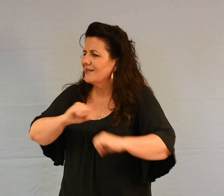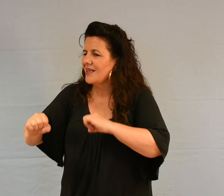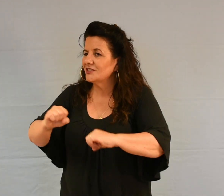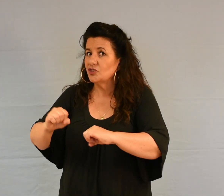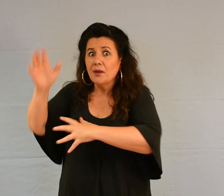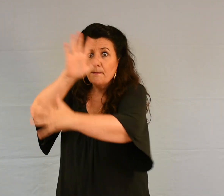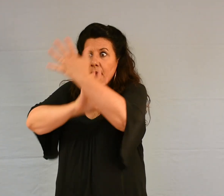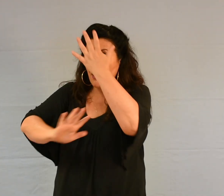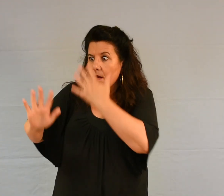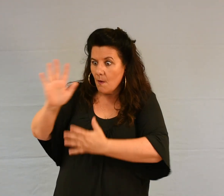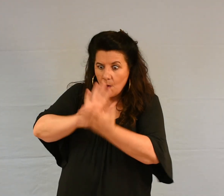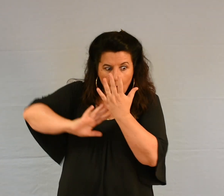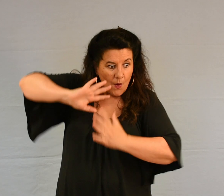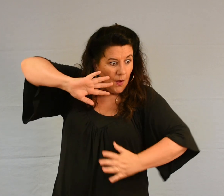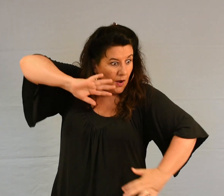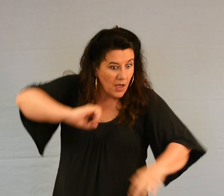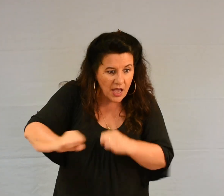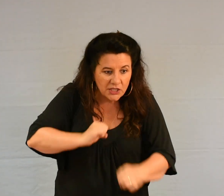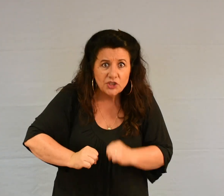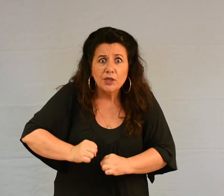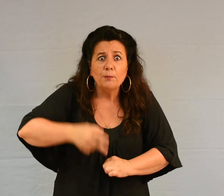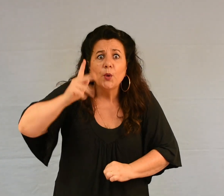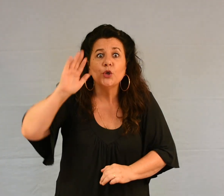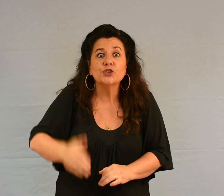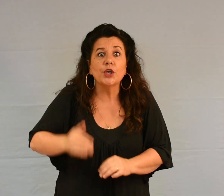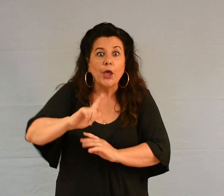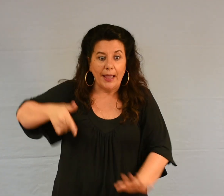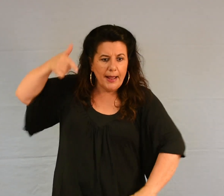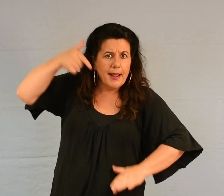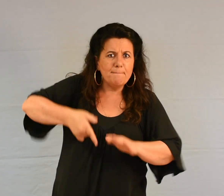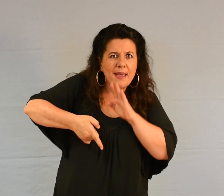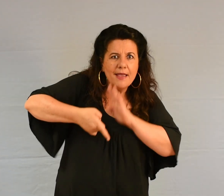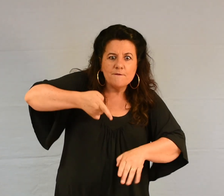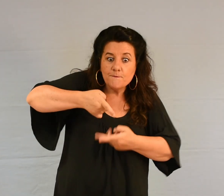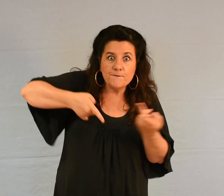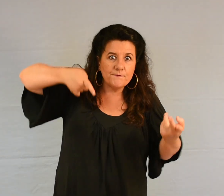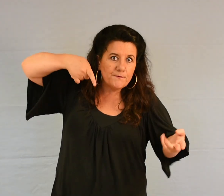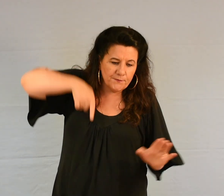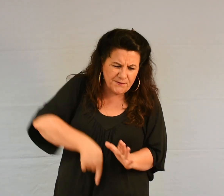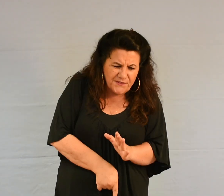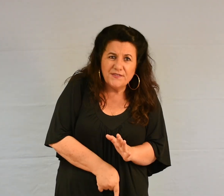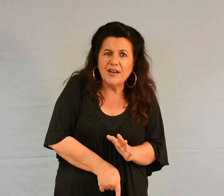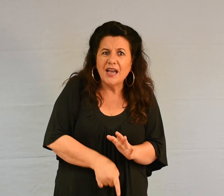tranchants. Elle va jusqu'au point de partage de l'âme et de